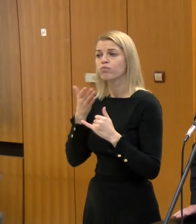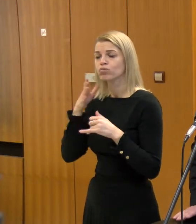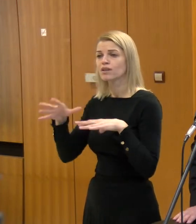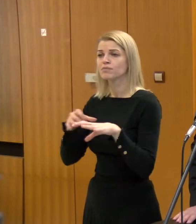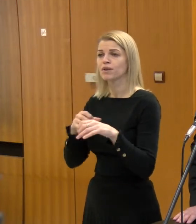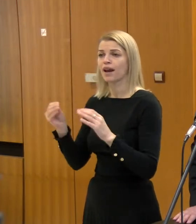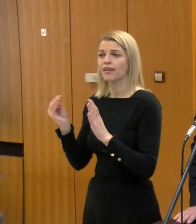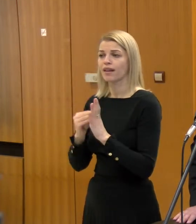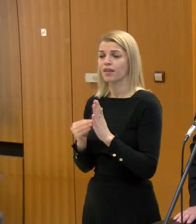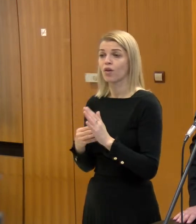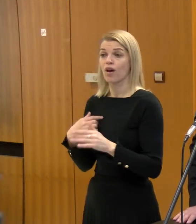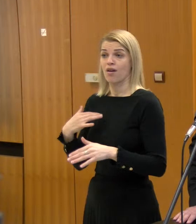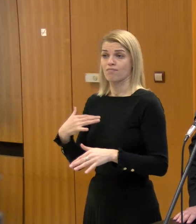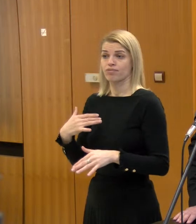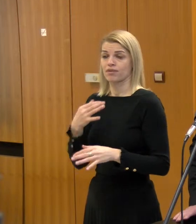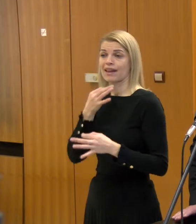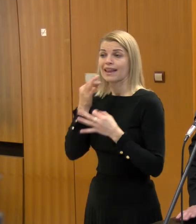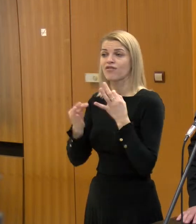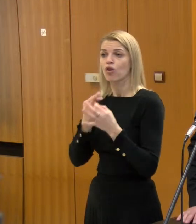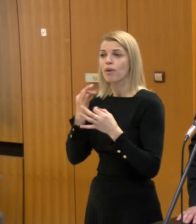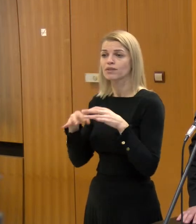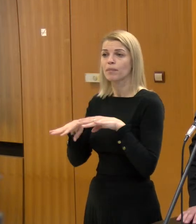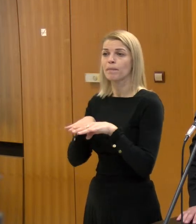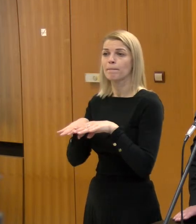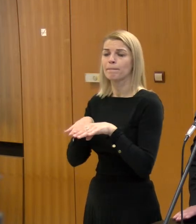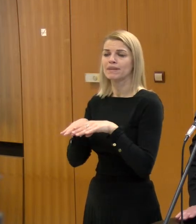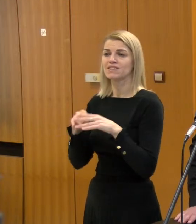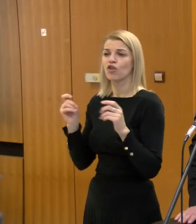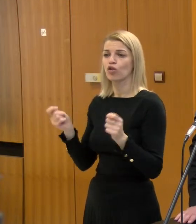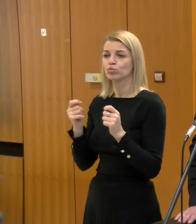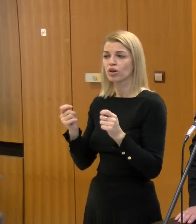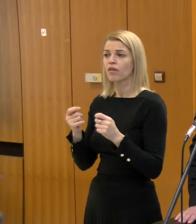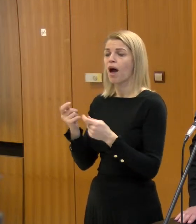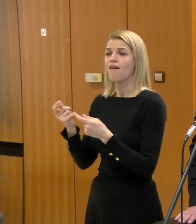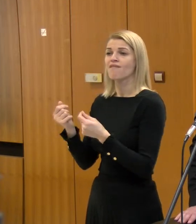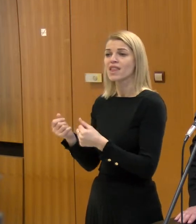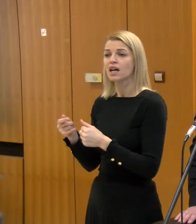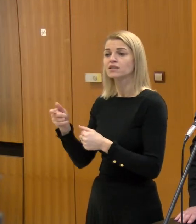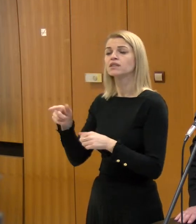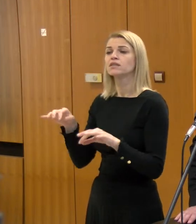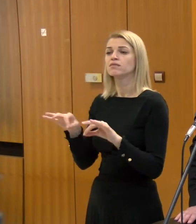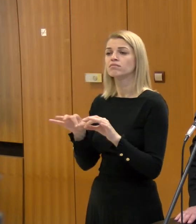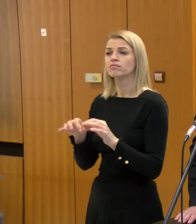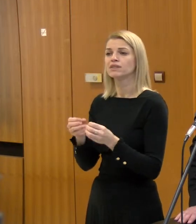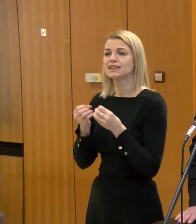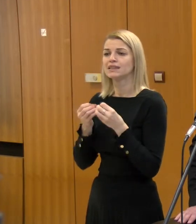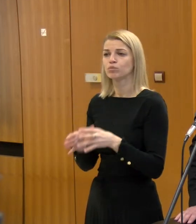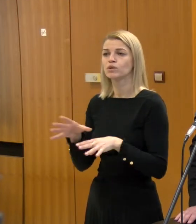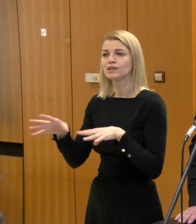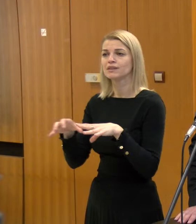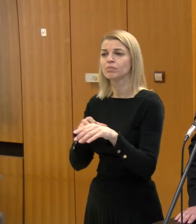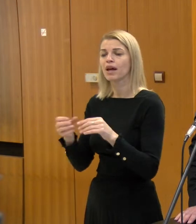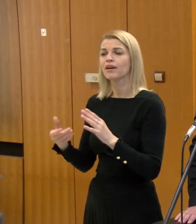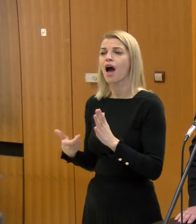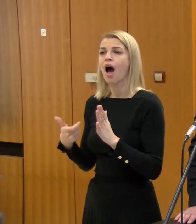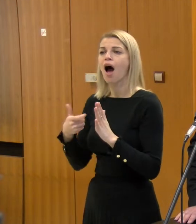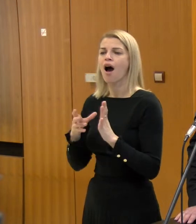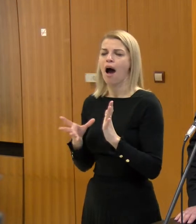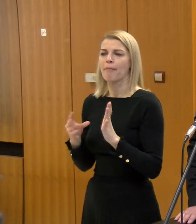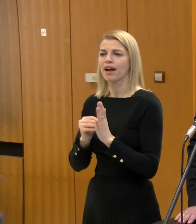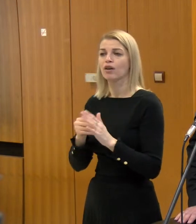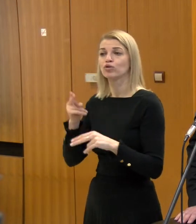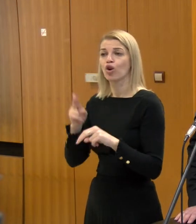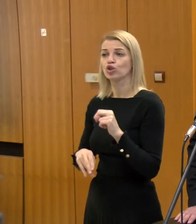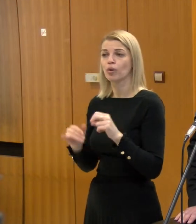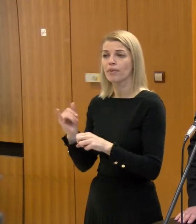Ja som mal informáciu prvú medzi ministerstvom hospodárstva a financií, že sa chystali spustiť tento zber aplikáciu ešte